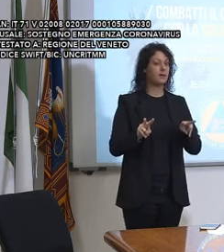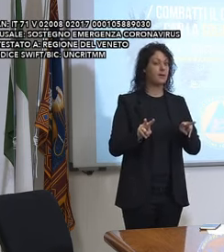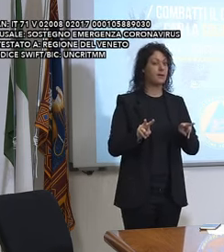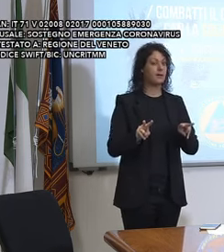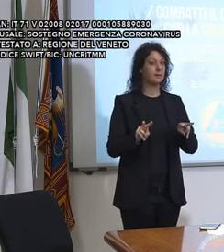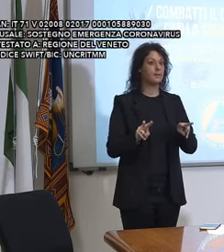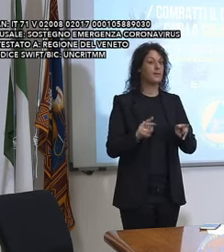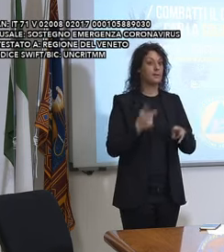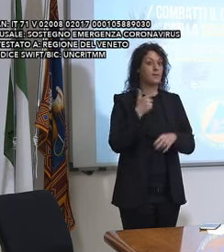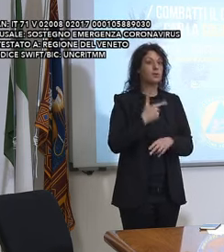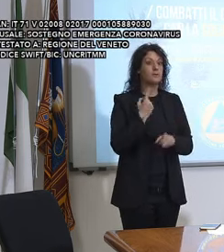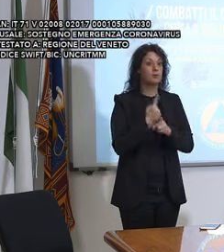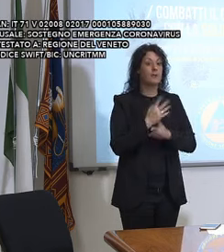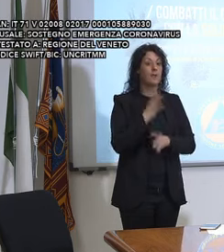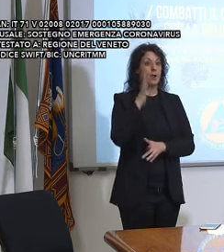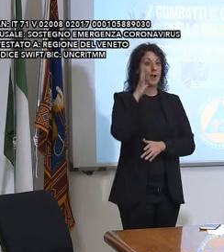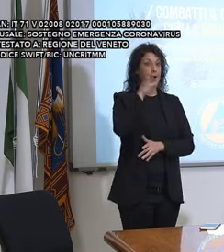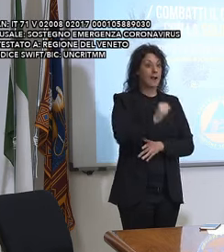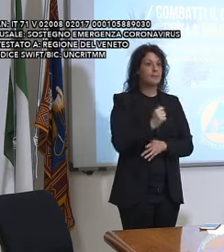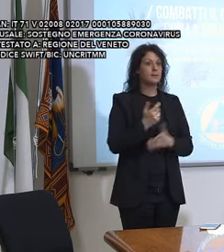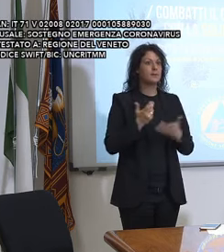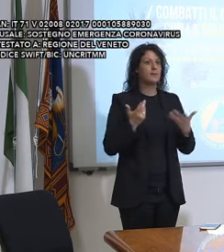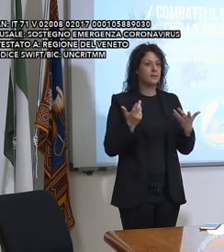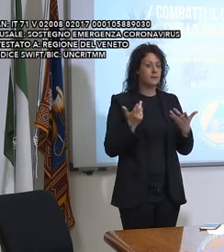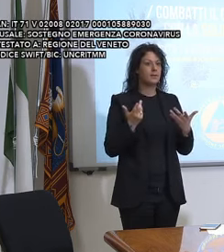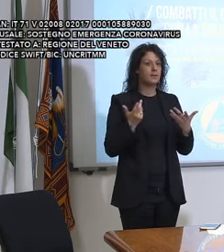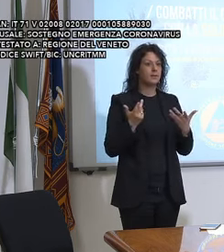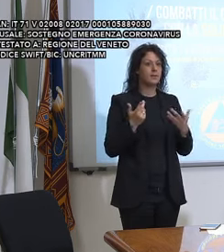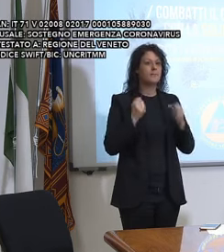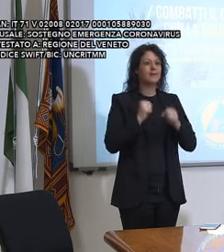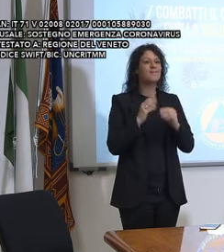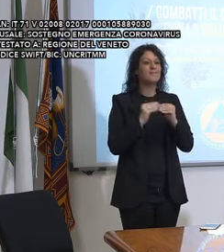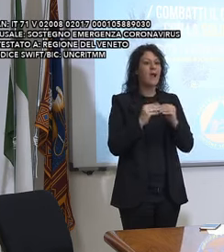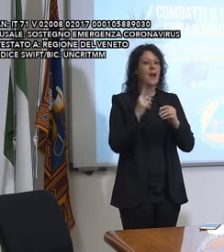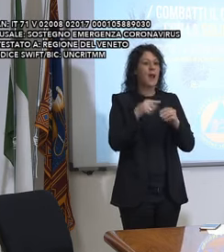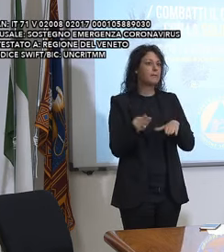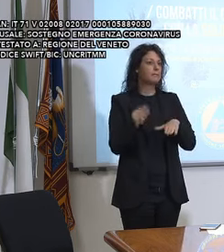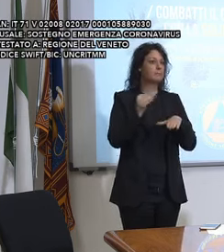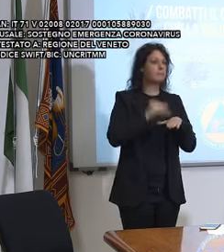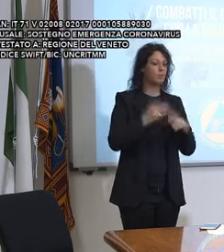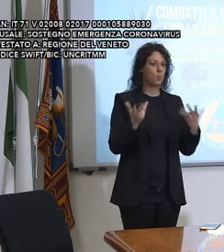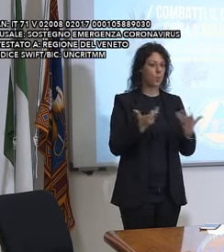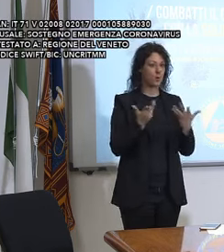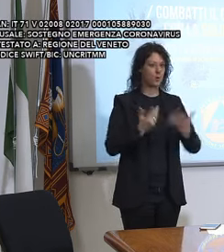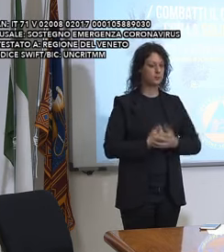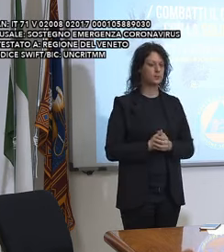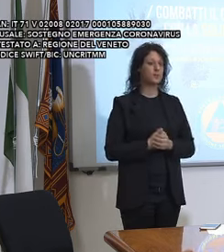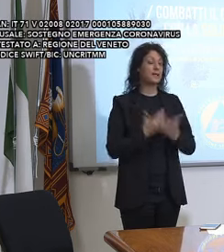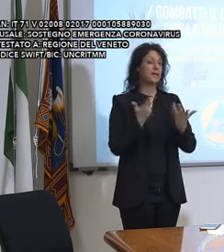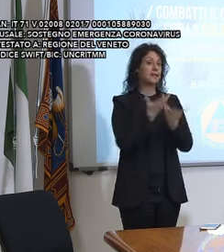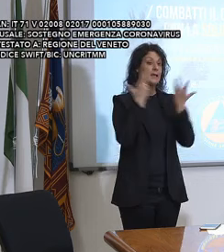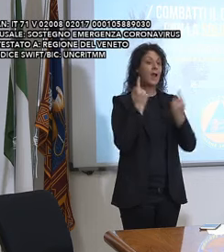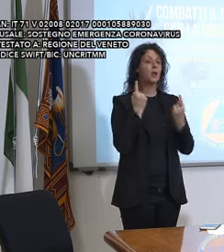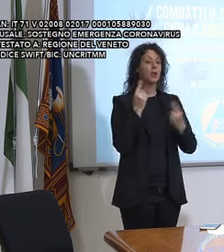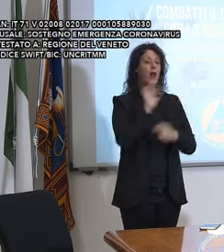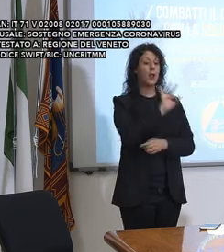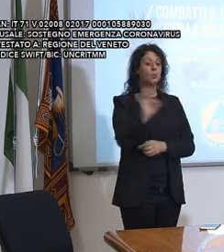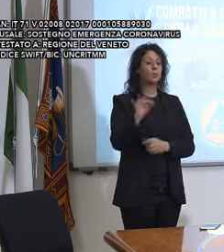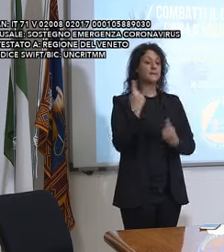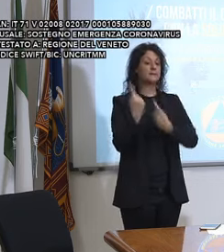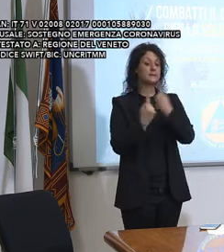proprio di capire anche cosa si può fare ancora di più. È chiaro che ci sono delle situazioni in cui